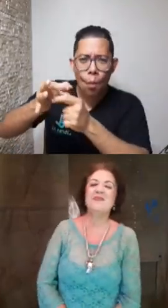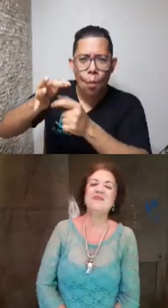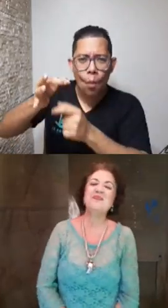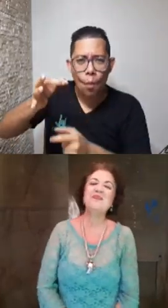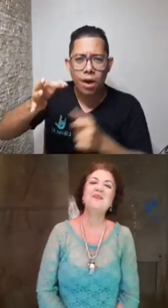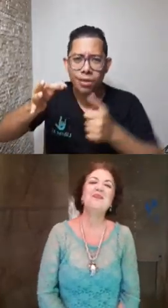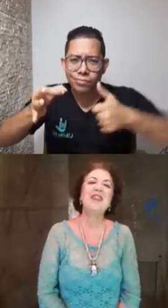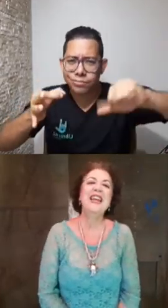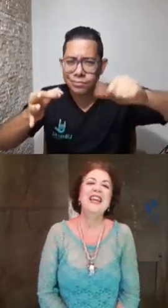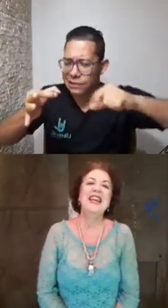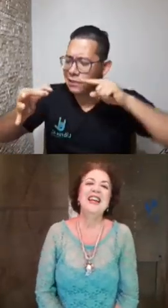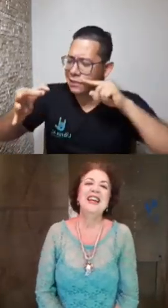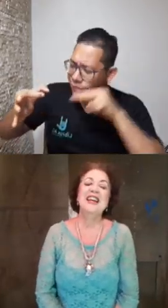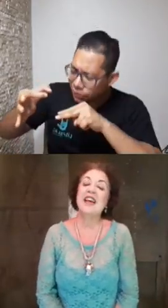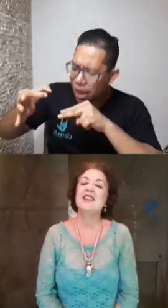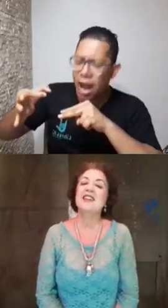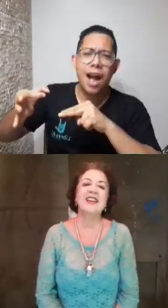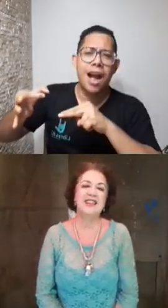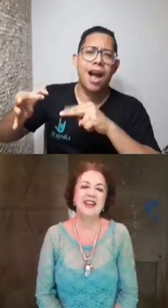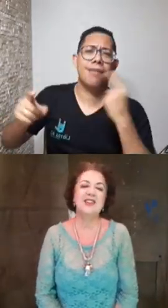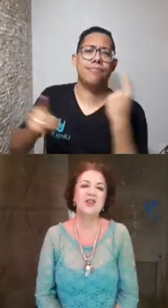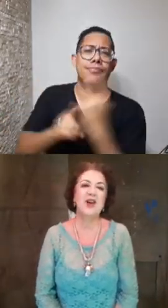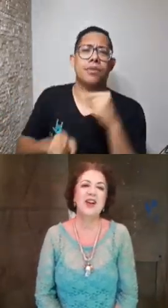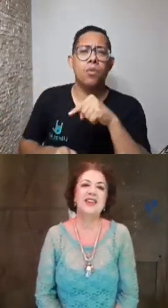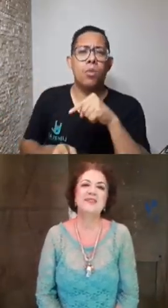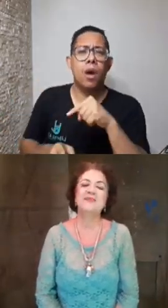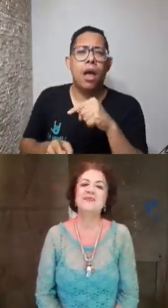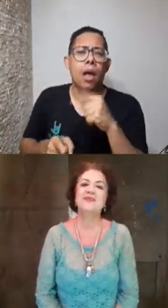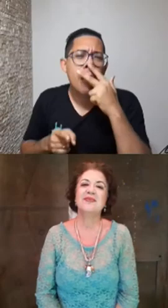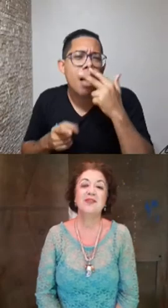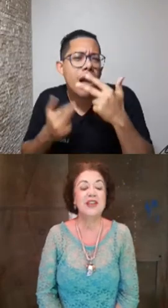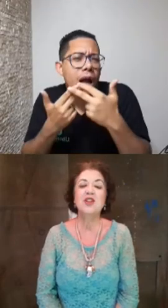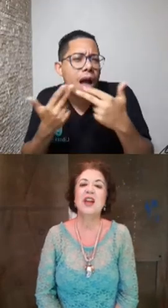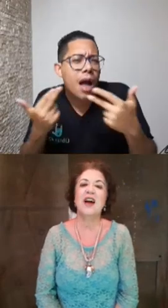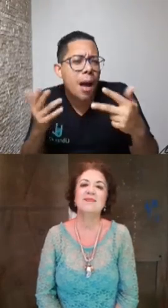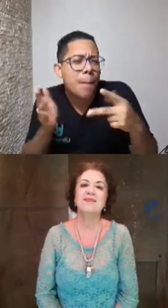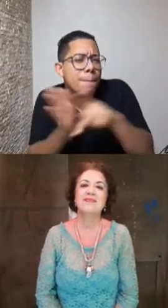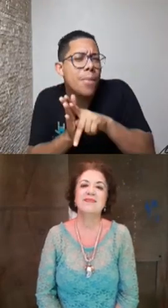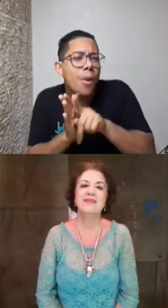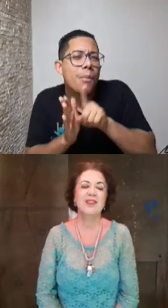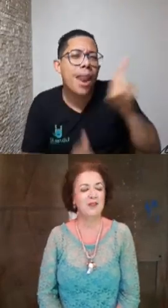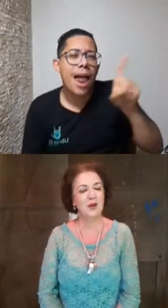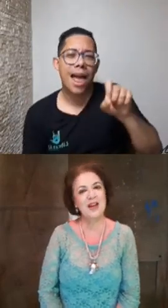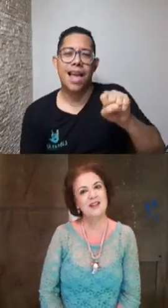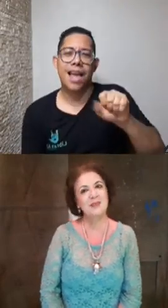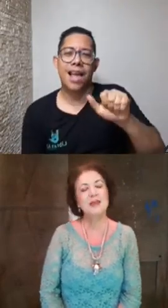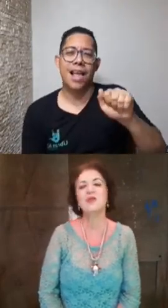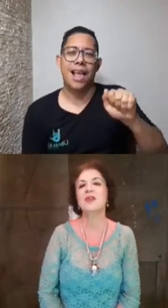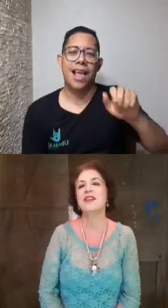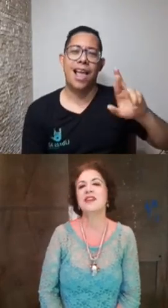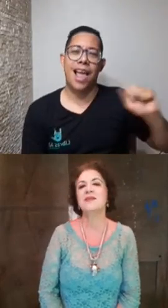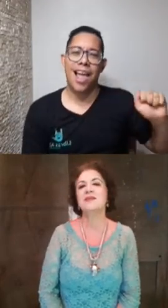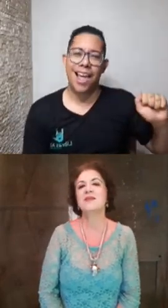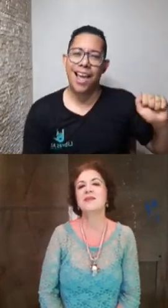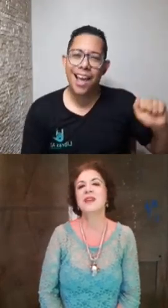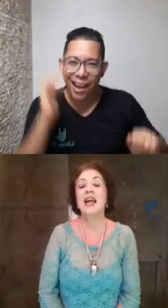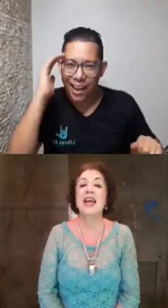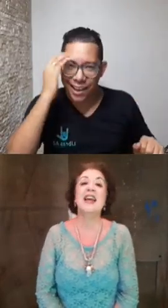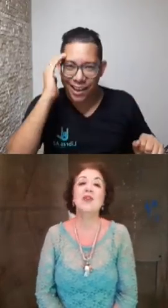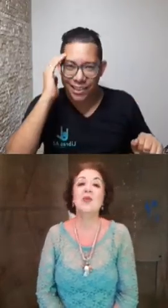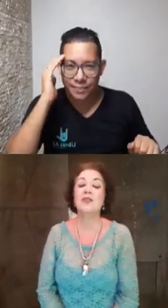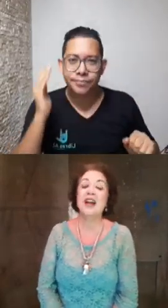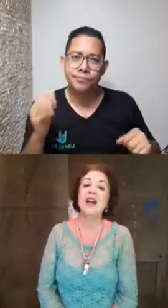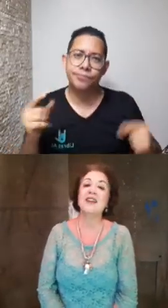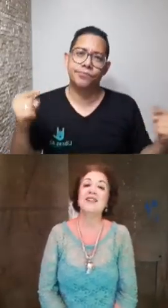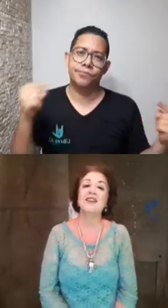E essa terceira história vem de lá, da floresta amazônica. Ela